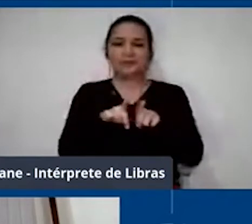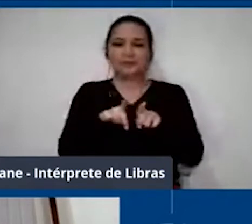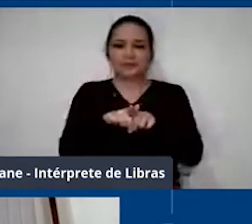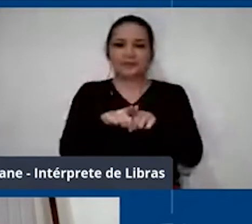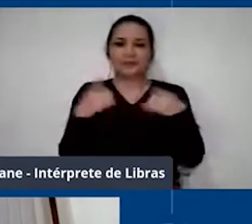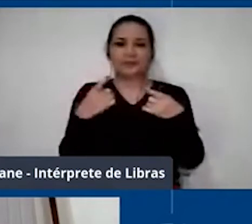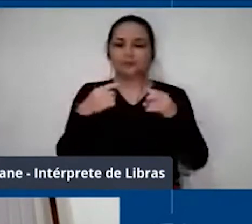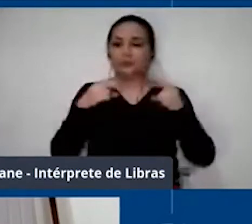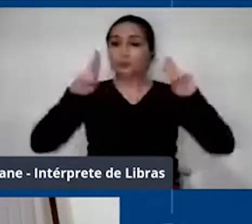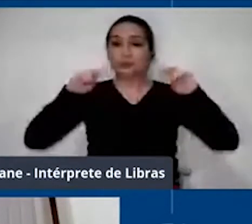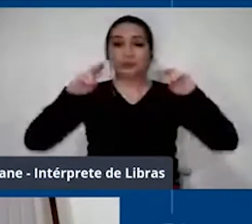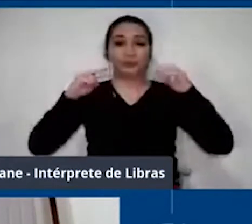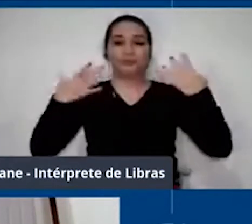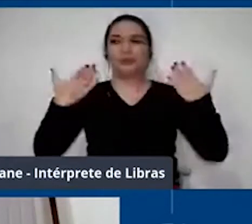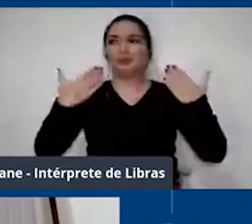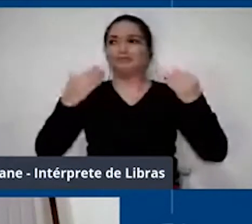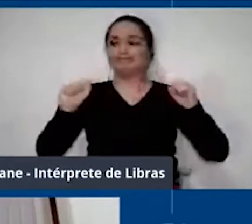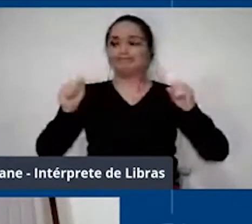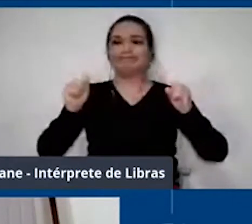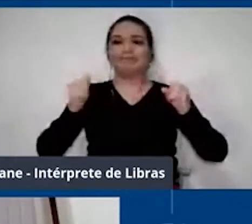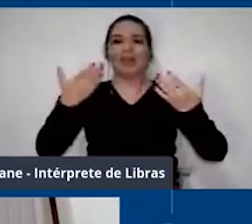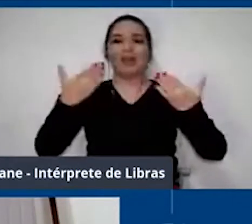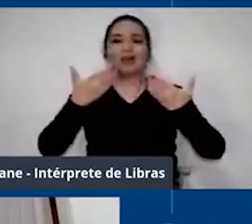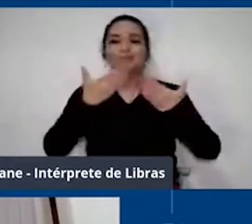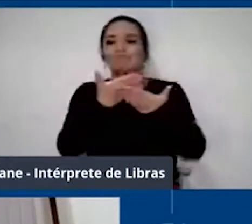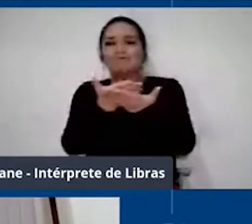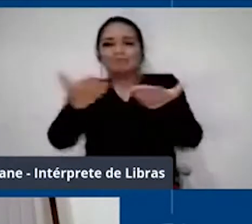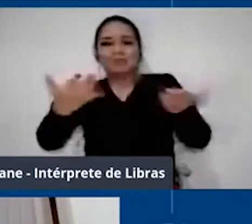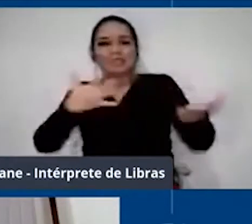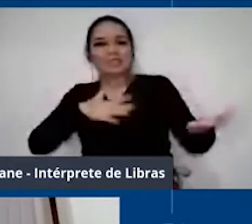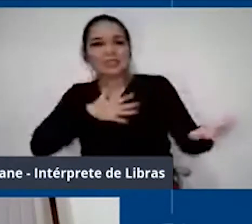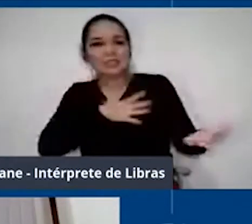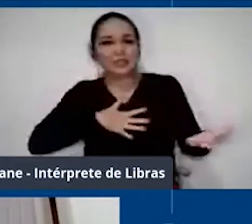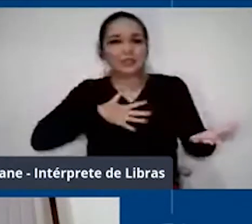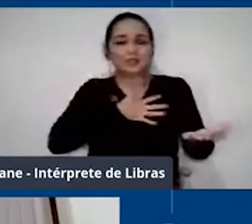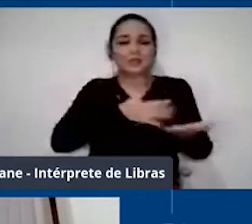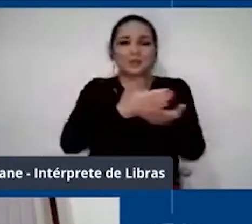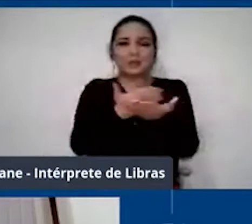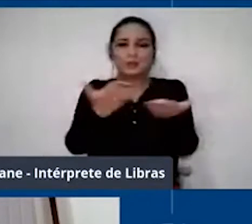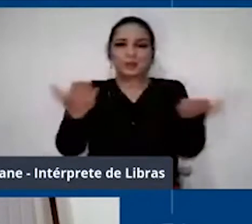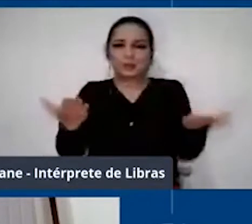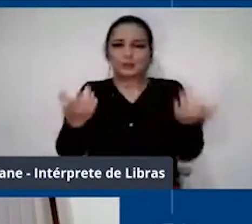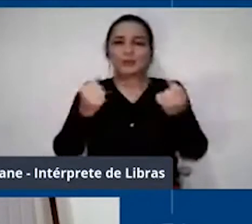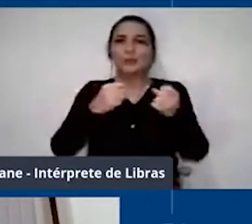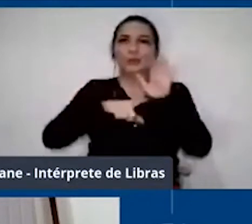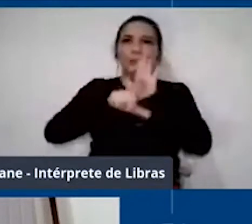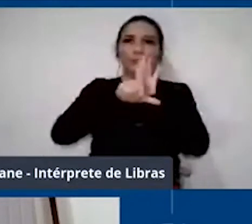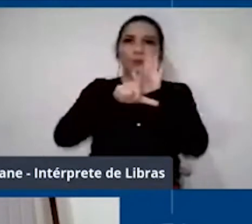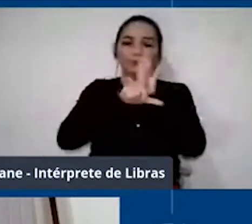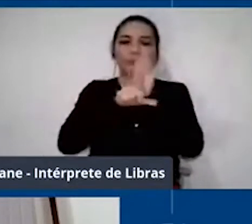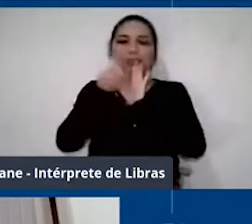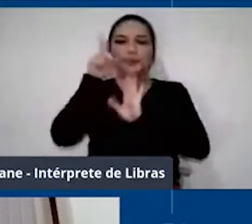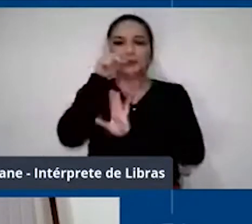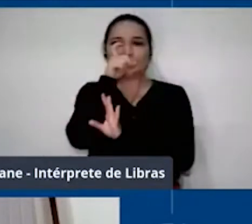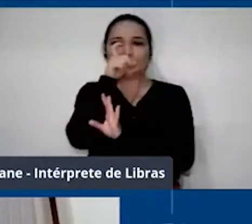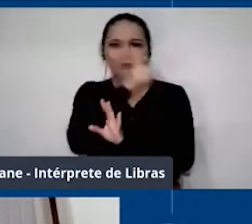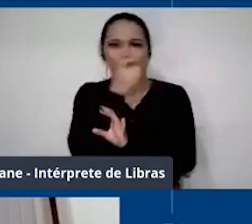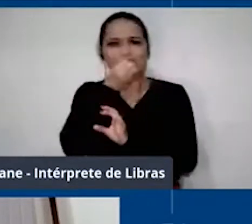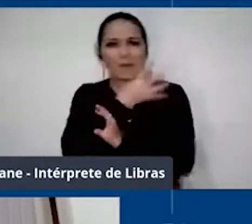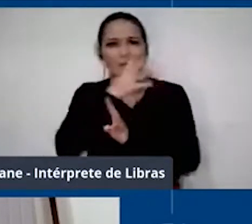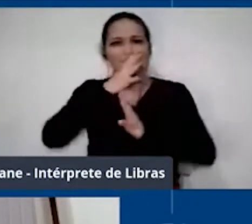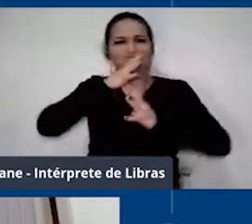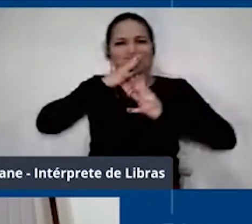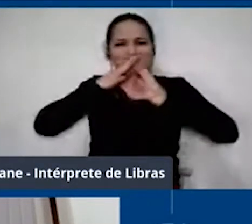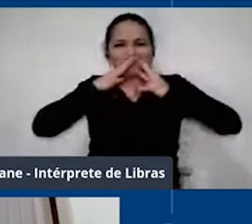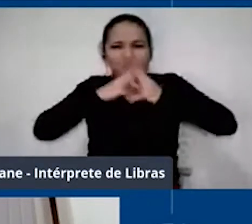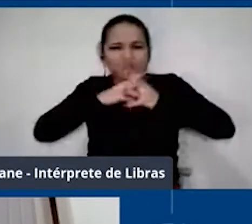vai agradar a todos, né? Uma reforma tributária ampla, bem complexa, né? O Brasil aí tem uma legislação